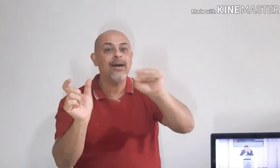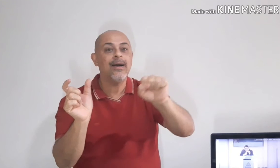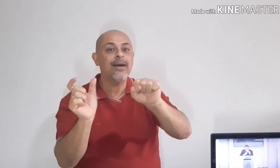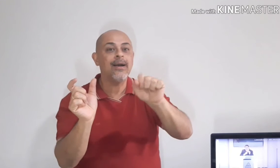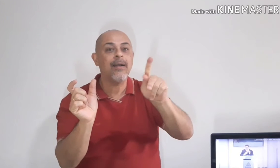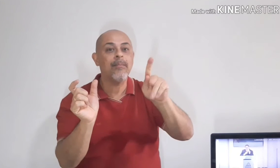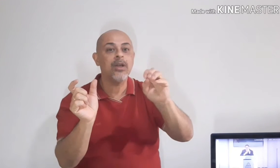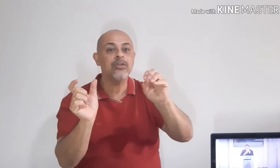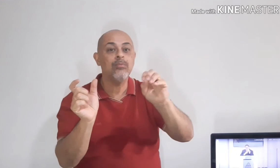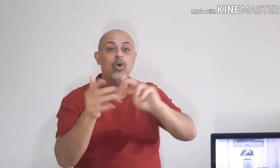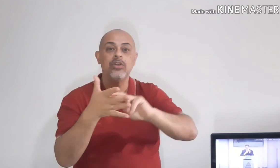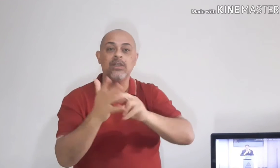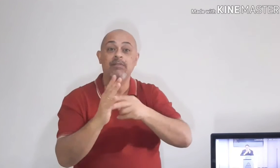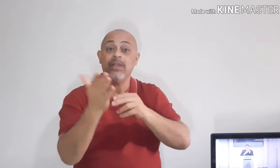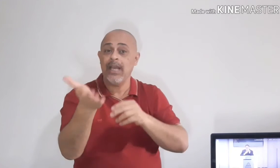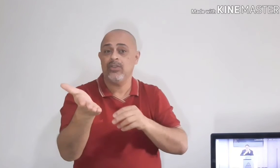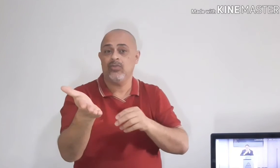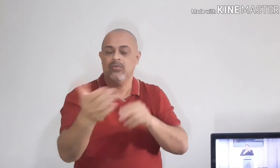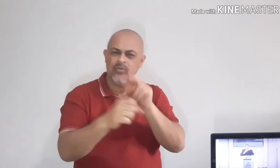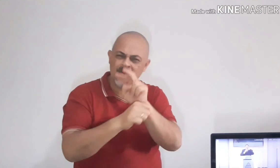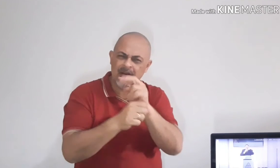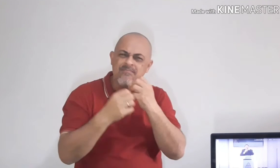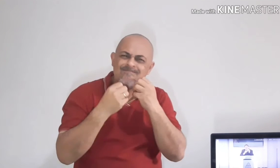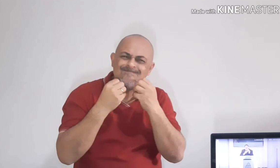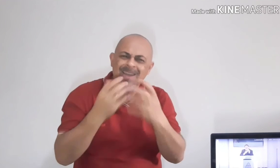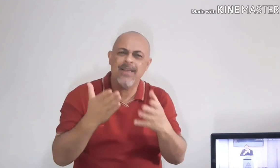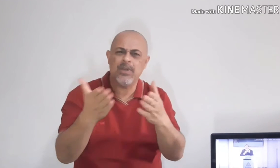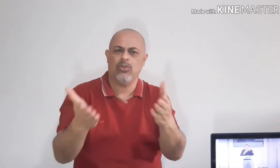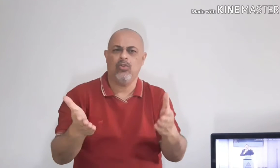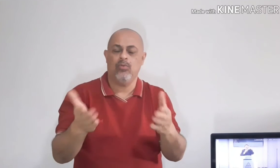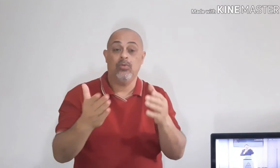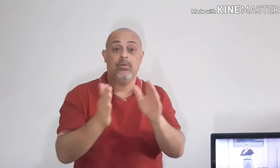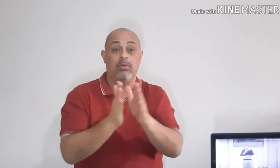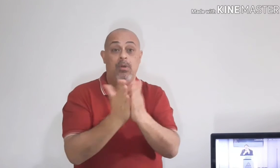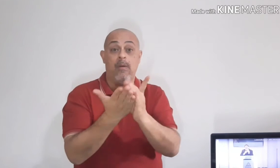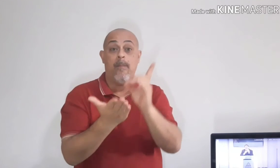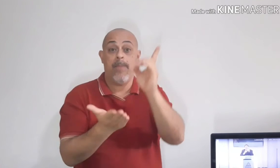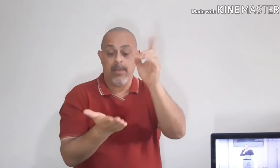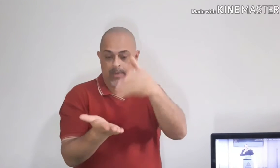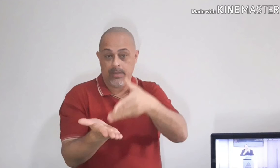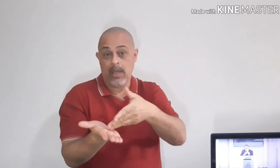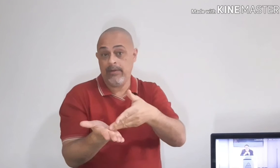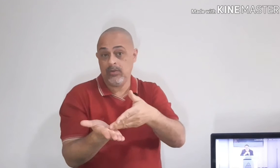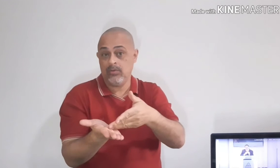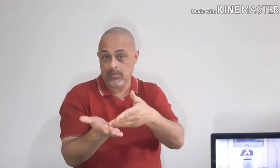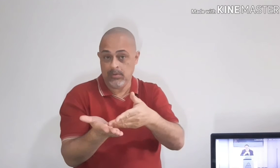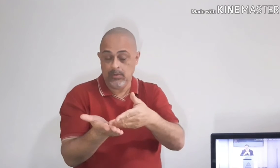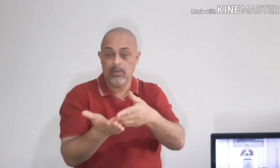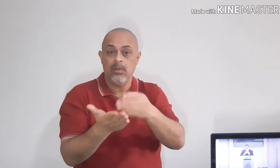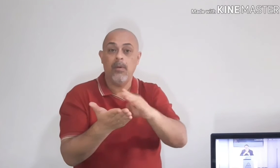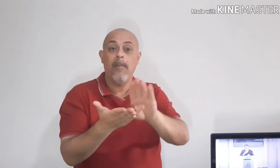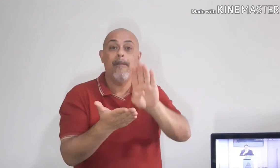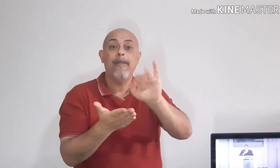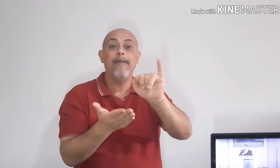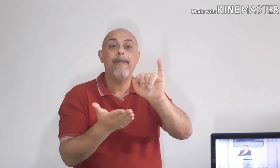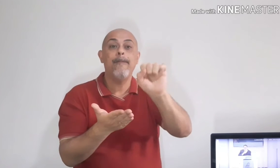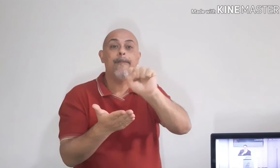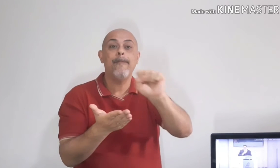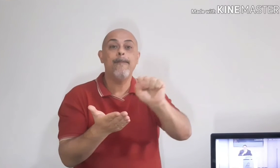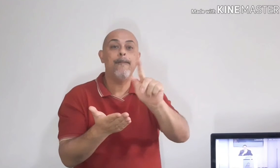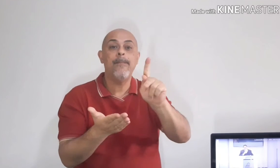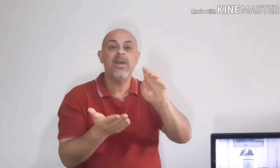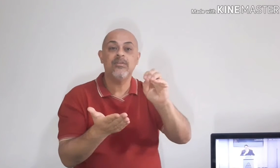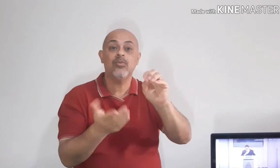está cuidando dos seus rebanhos. Isso é ensino bíblico, isso é ensino do bom pastor, do bispo das